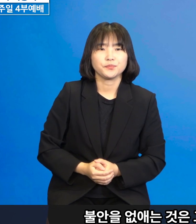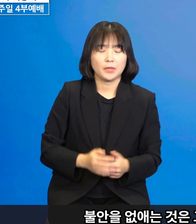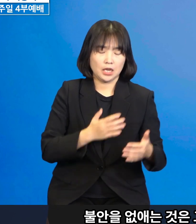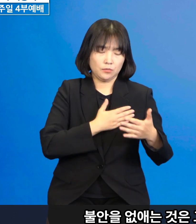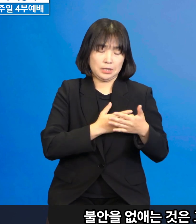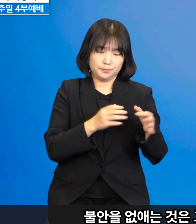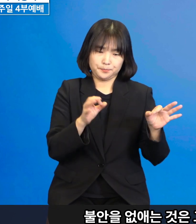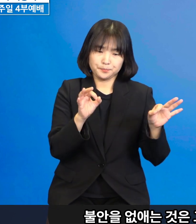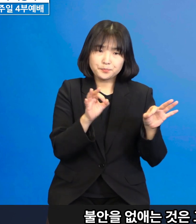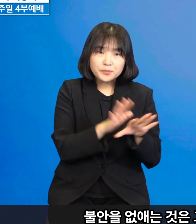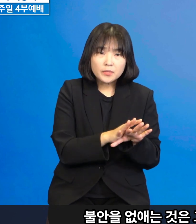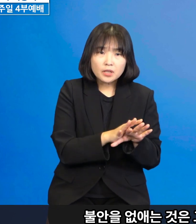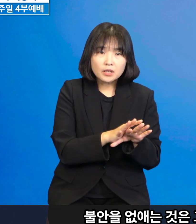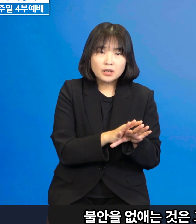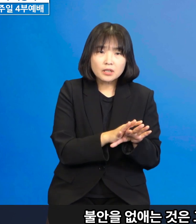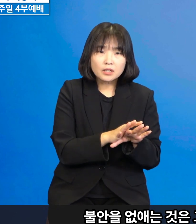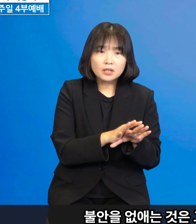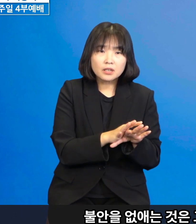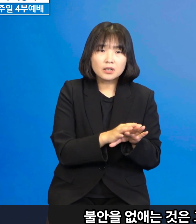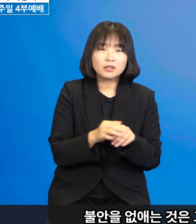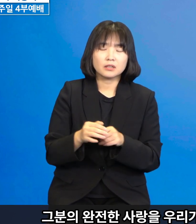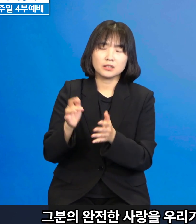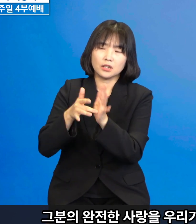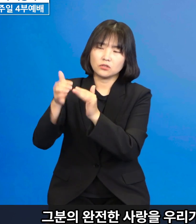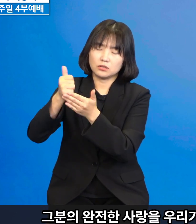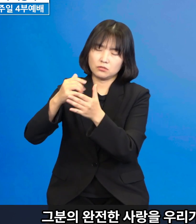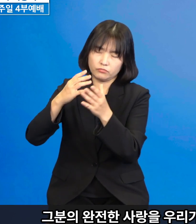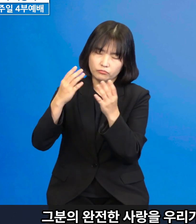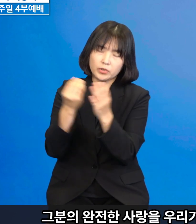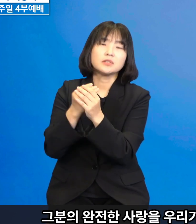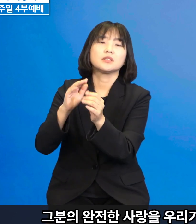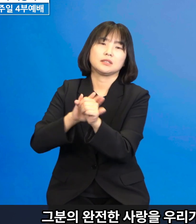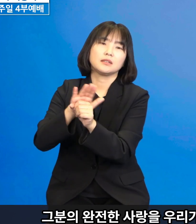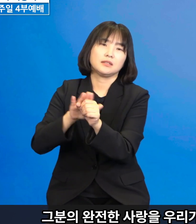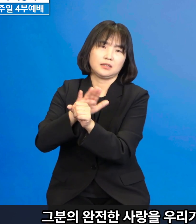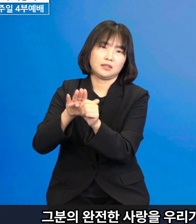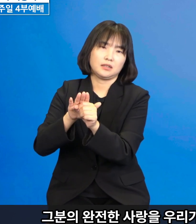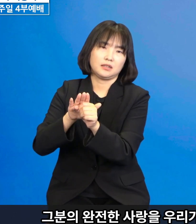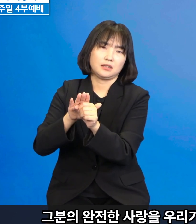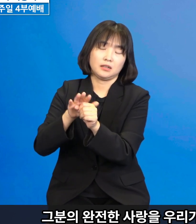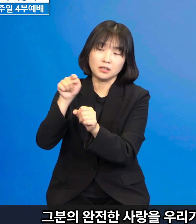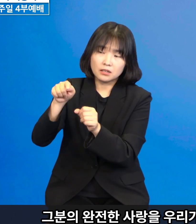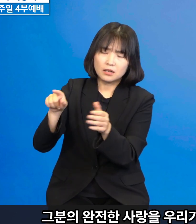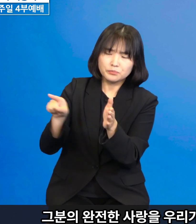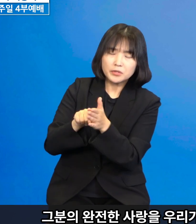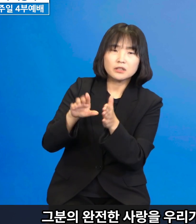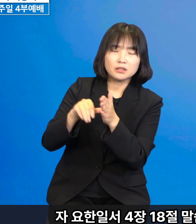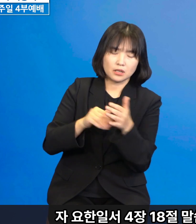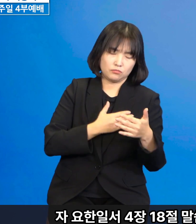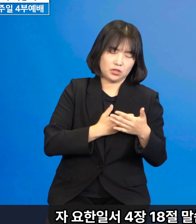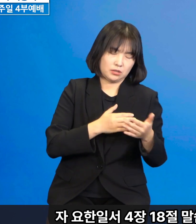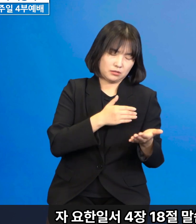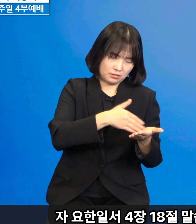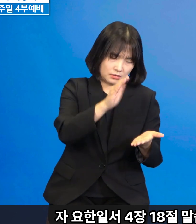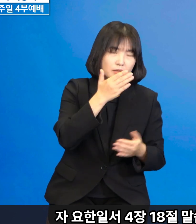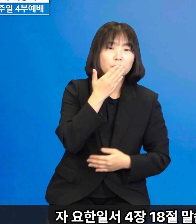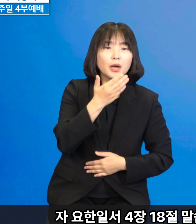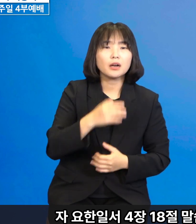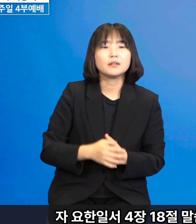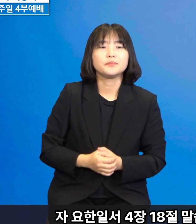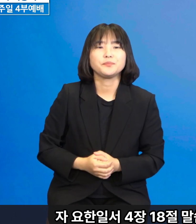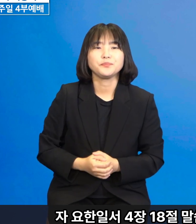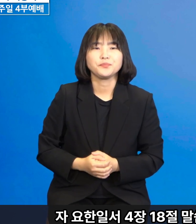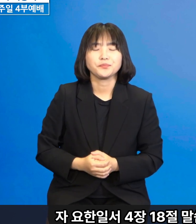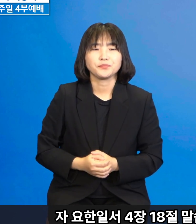불안을 없애는 것은 그분의 완전한 사랑이에요. 그분의 완전한 사랑을 우리가 믿을 때 불안은 떠나가게 됩니다. 자, 요한일서 4장